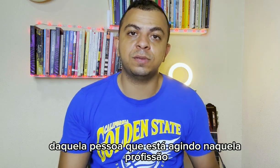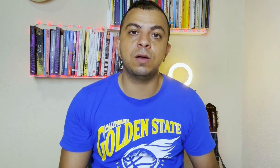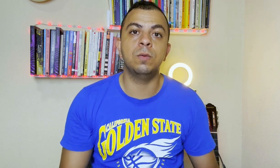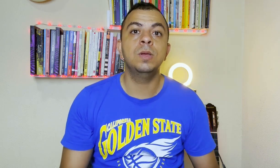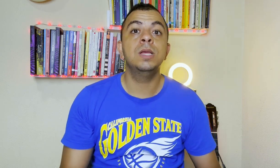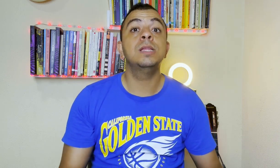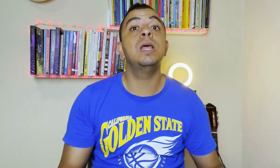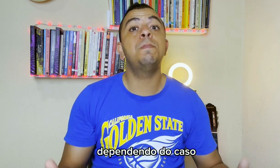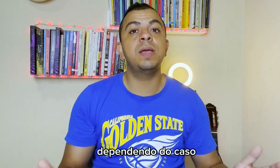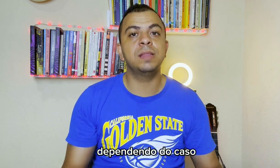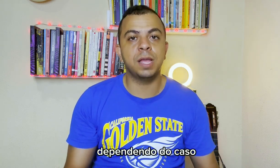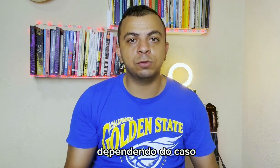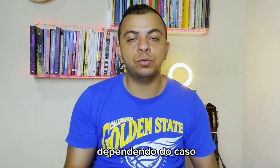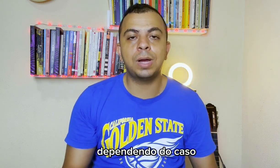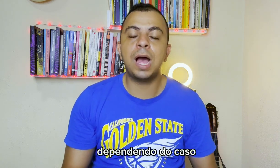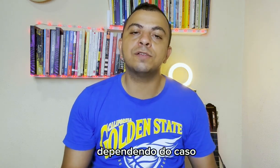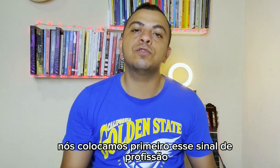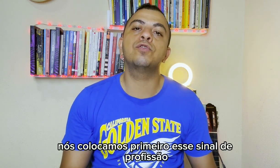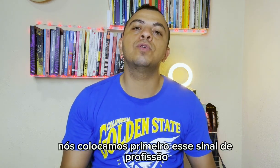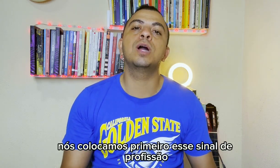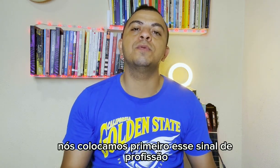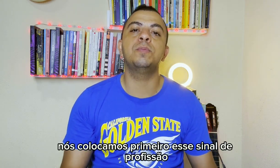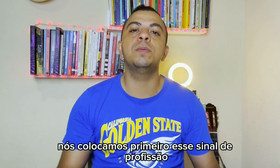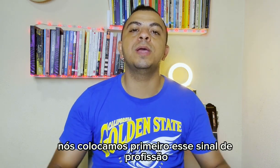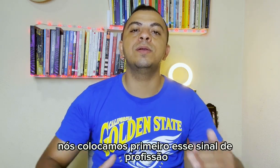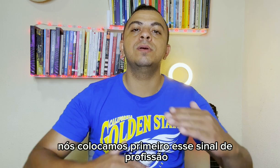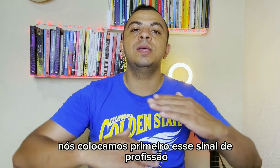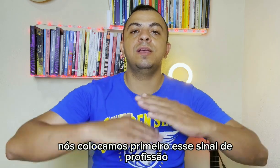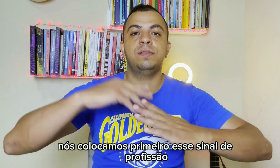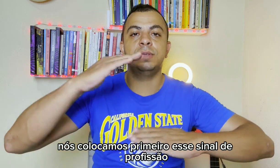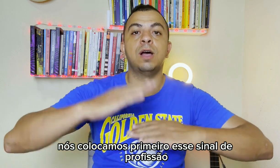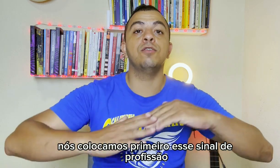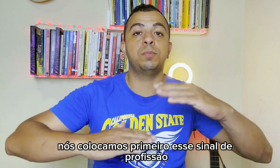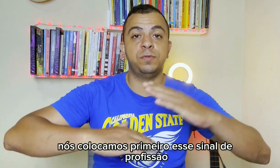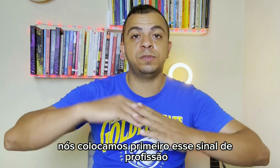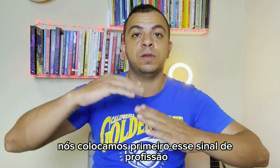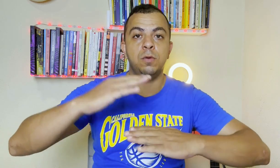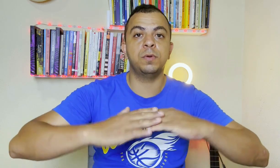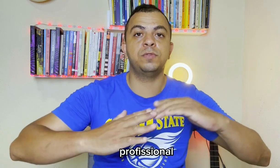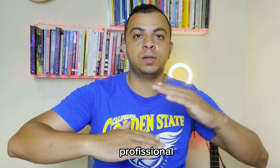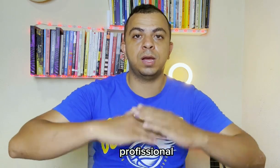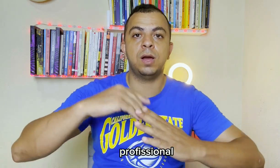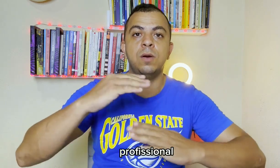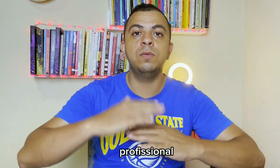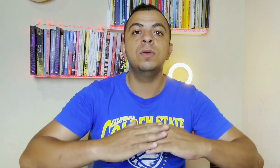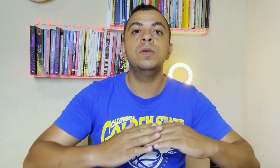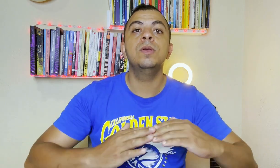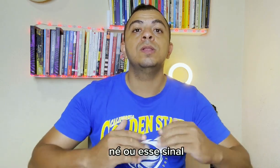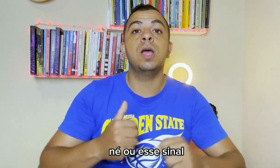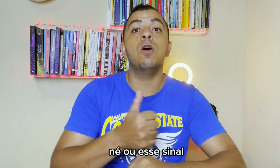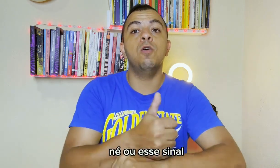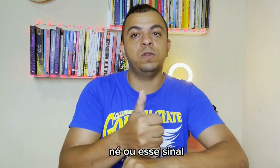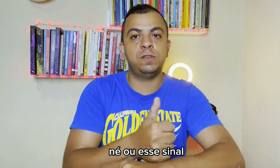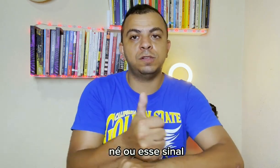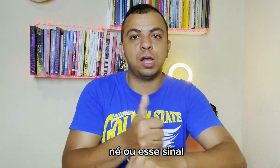profissão, dependendo do caso, nós colocamos primeiro esse sinal de profissão, profissional, né, ou esse